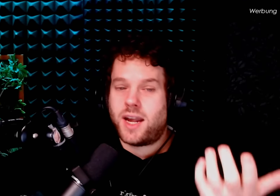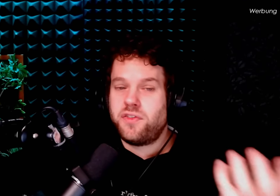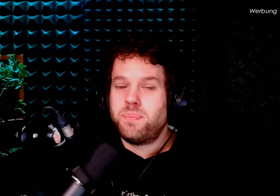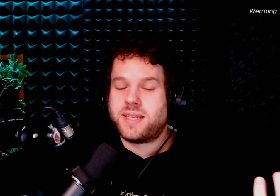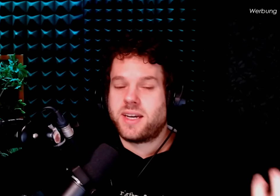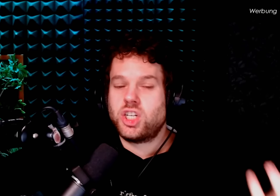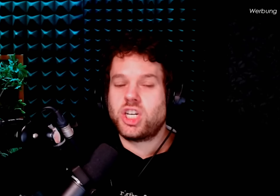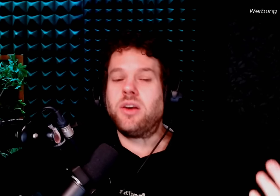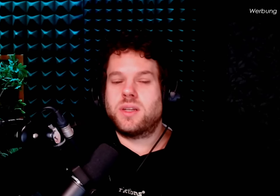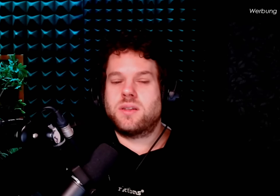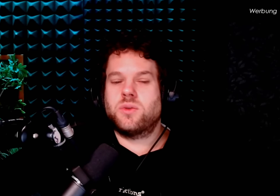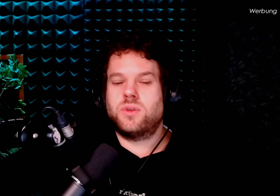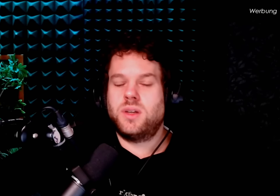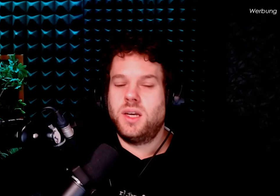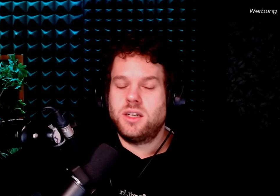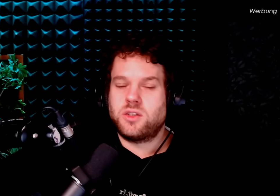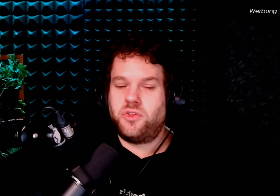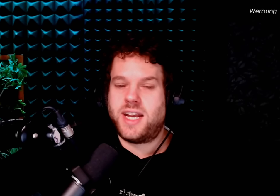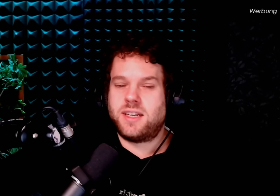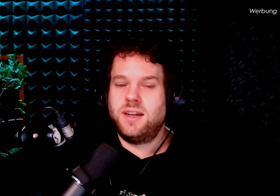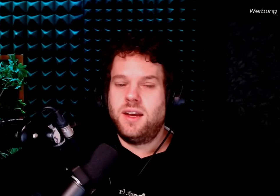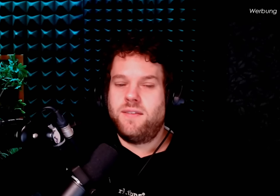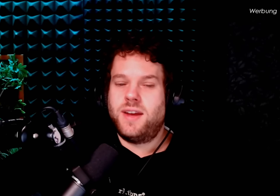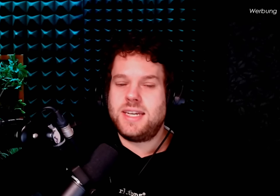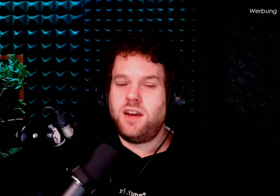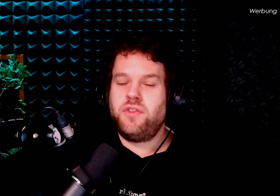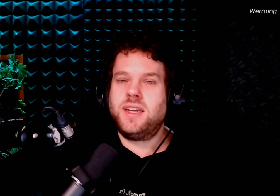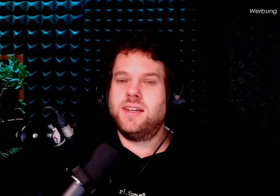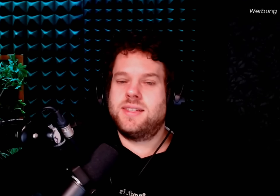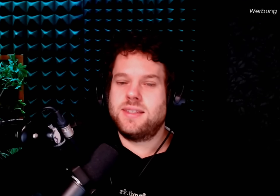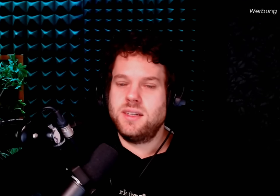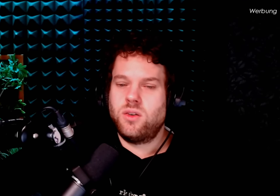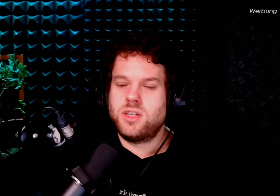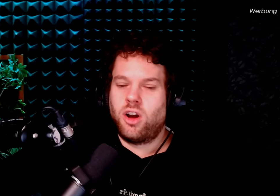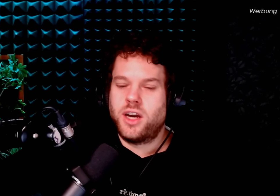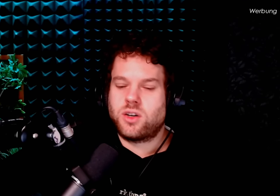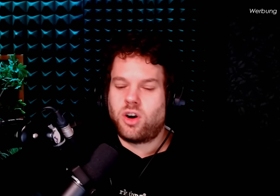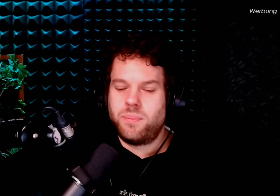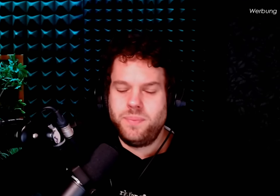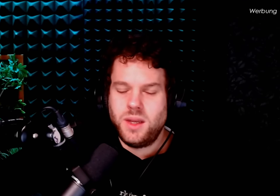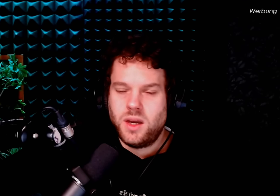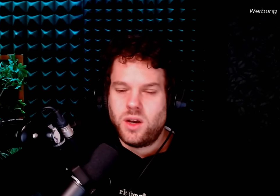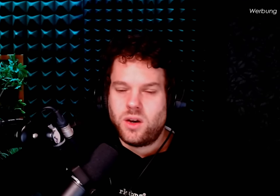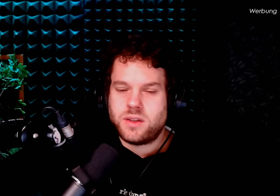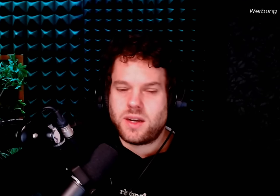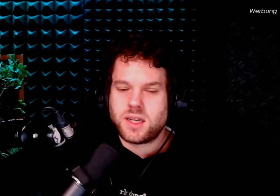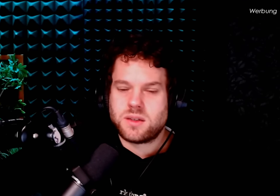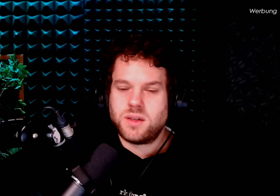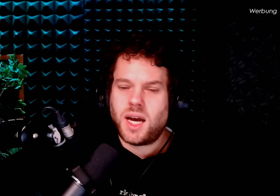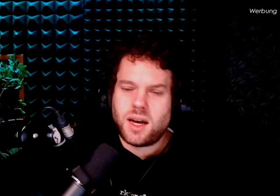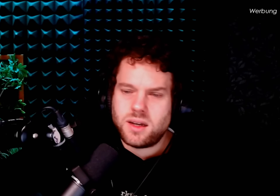auch helfen, bessere Entscheidungen zu fällen. Wenn ich einfach hier sitze und die Leute kommen und sagen so, ja,